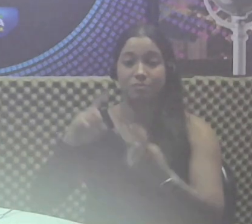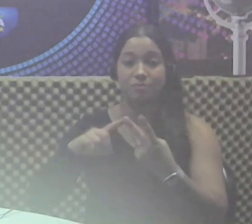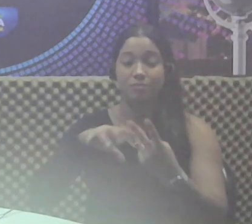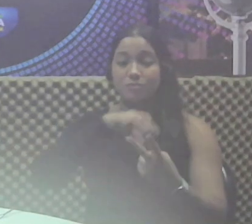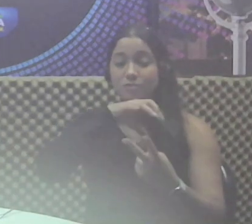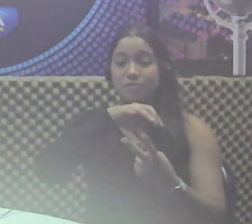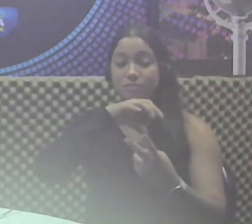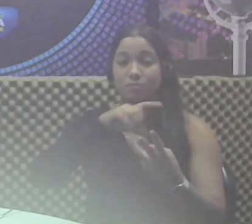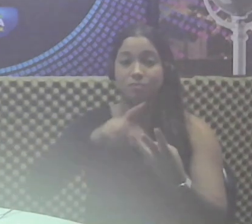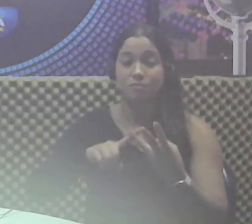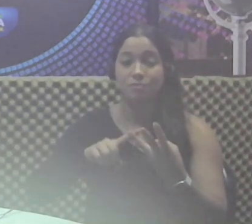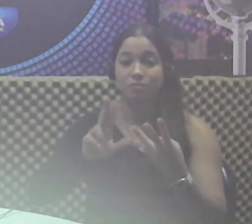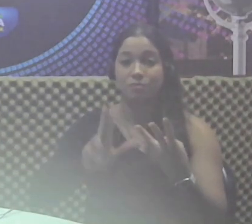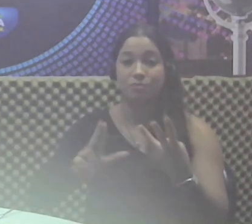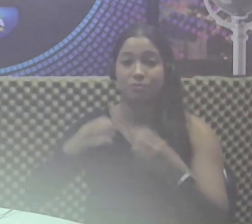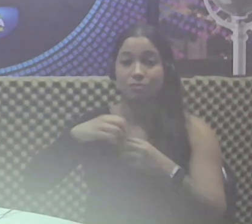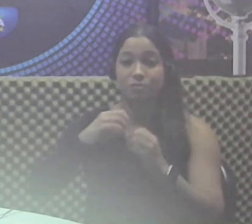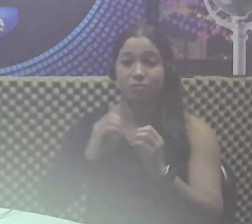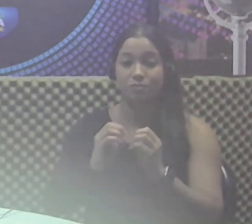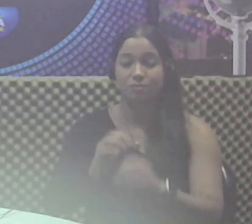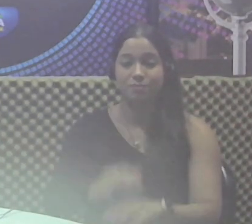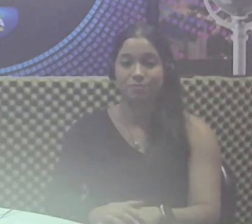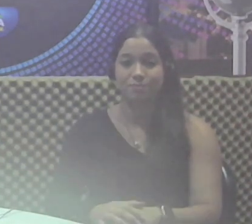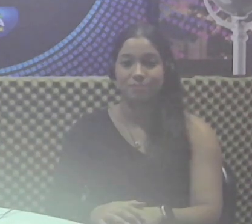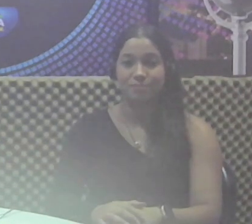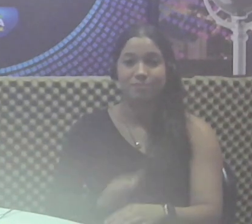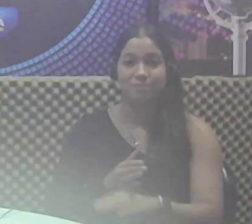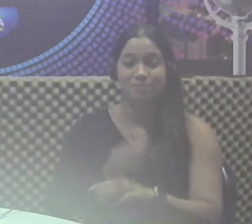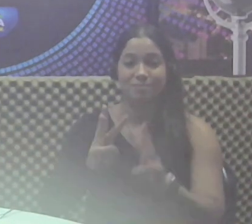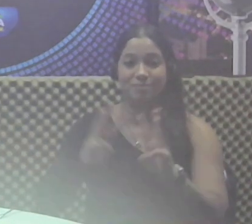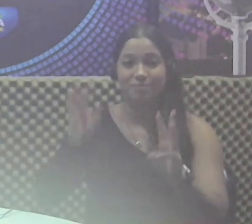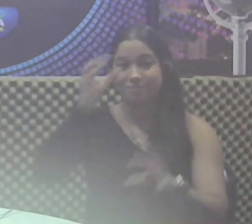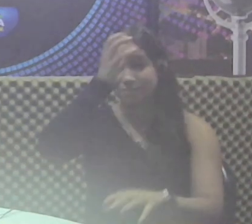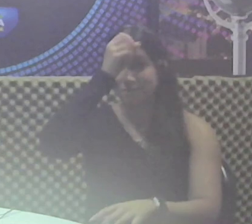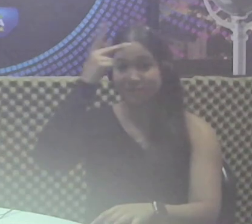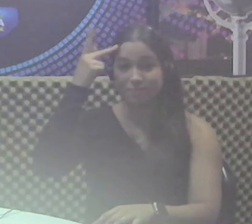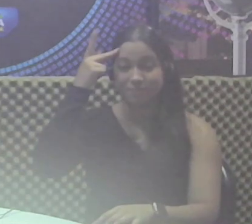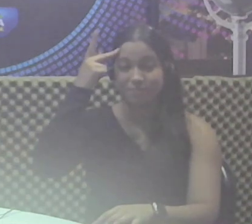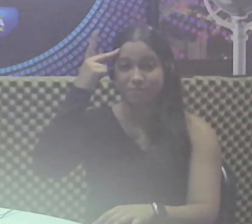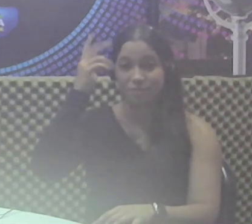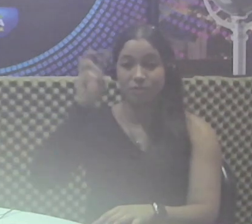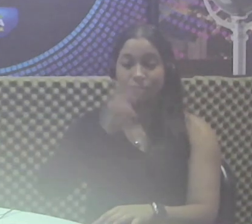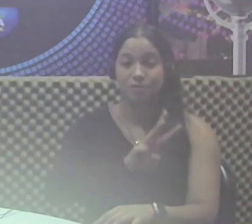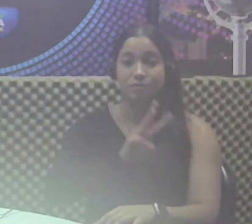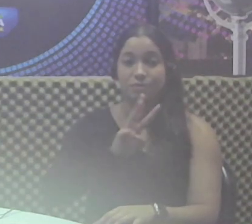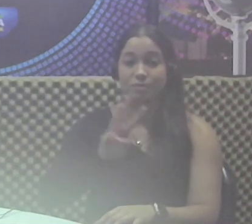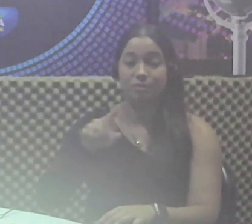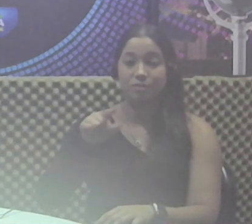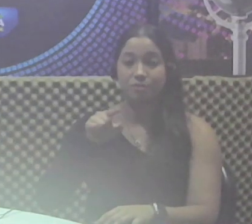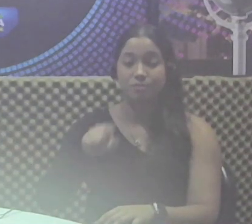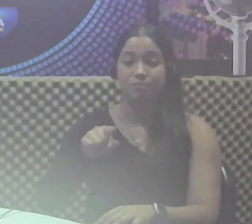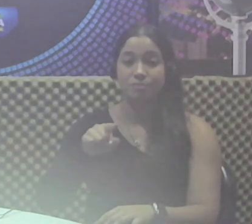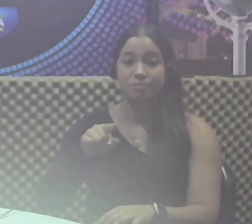Sabiá e Uberlândia Shopping. Acesse o portal da Prefeitura no